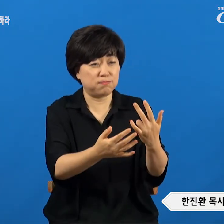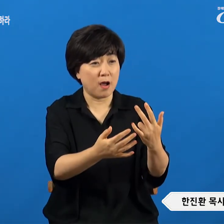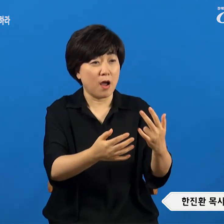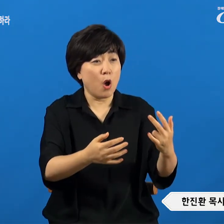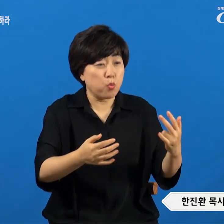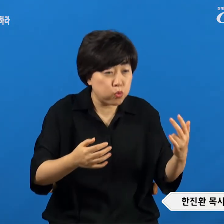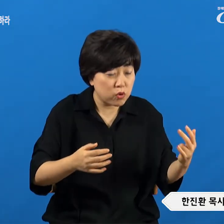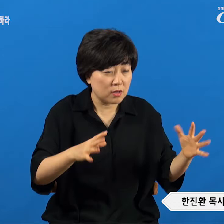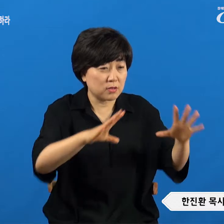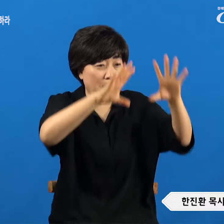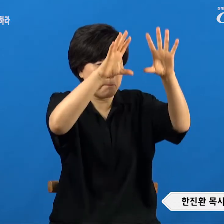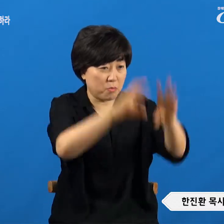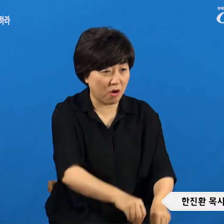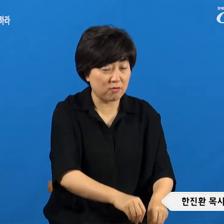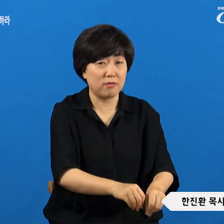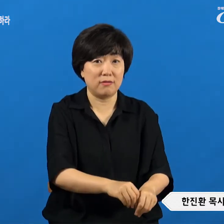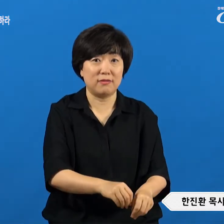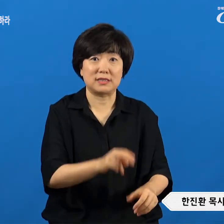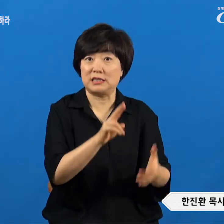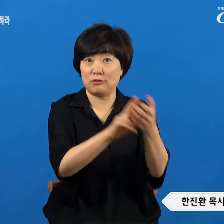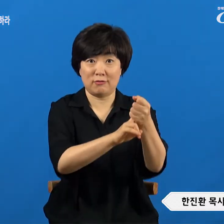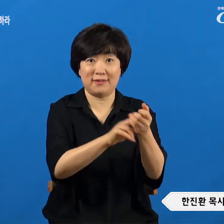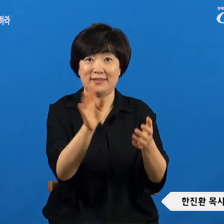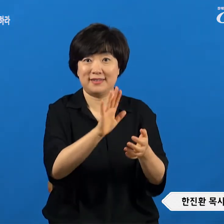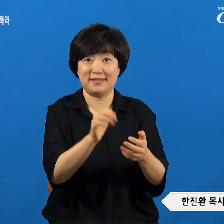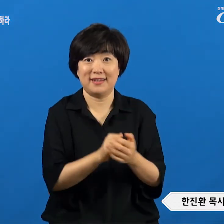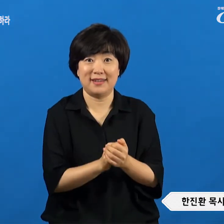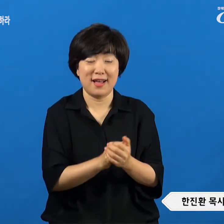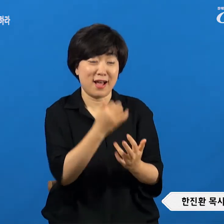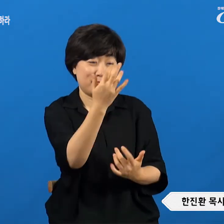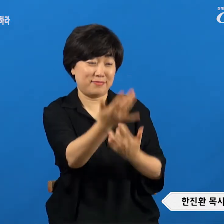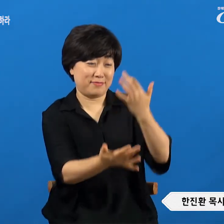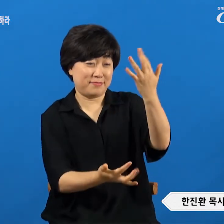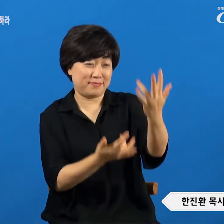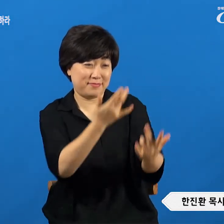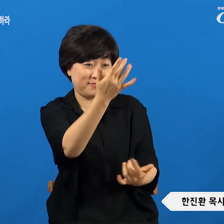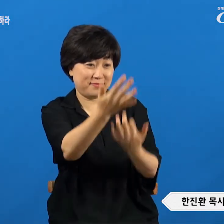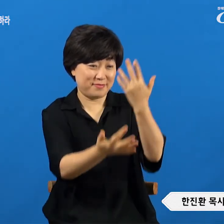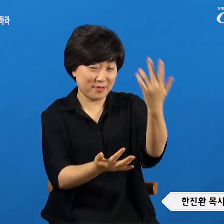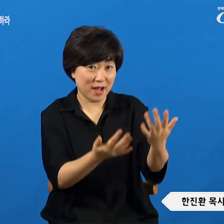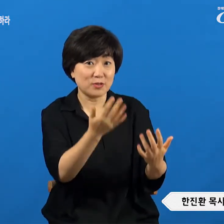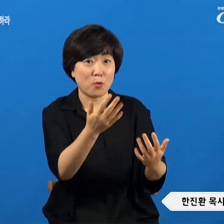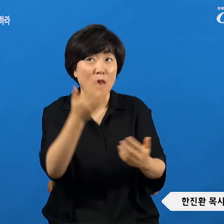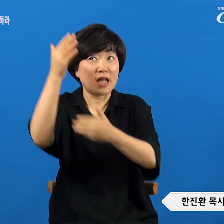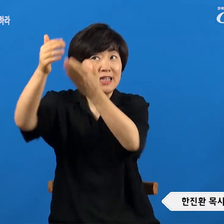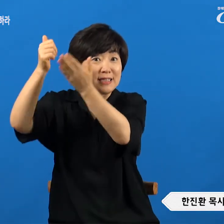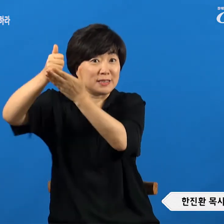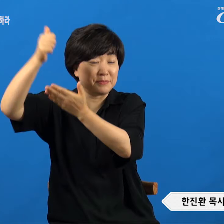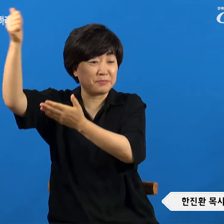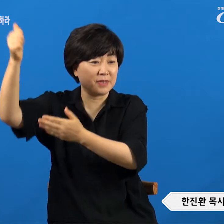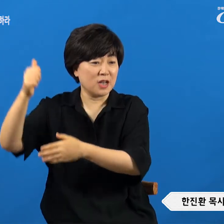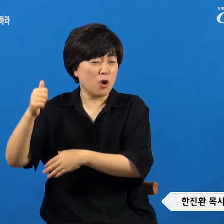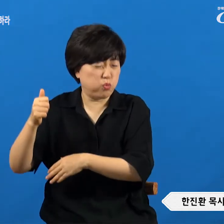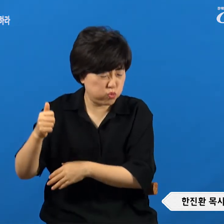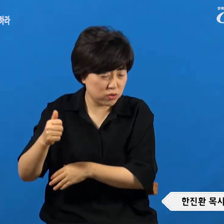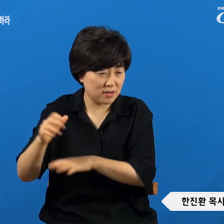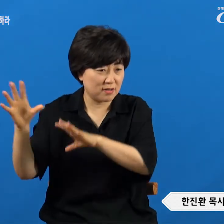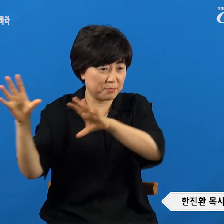기적이 아니었습니다. 우리 생각에는 풀무불이 타오르더라도 하나님이 기적으로 확 불을